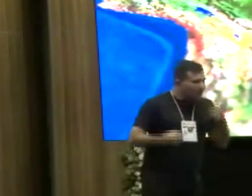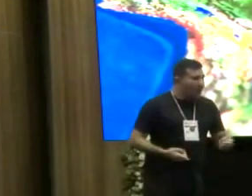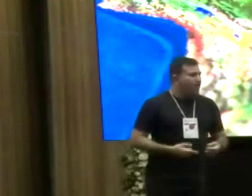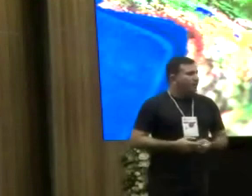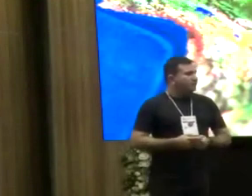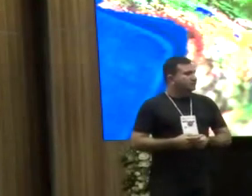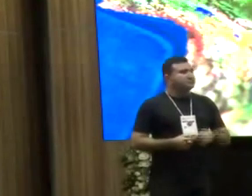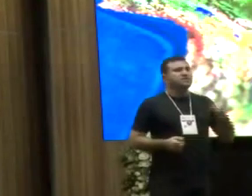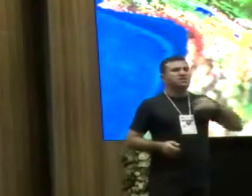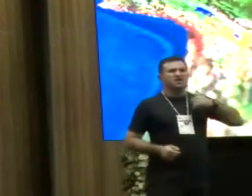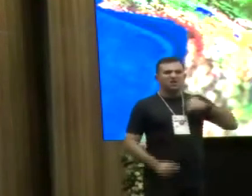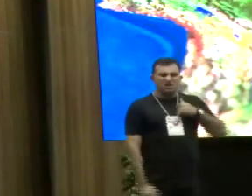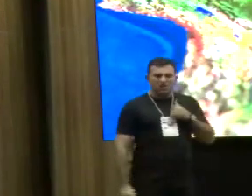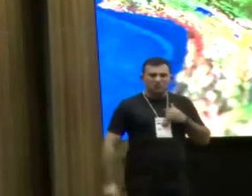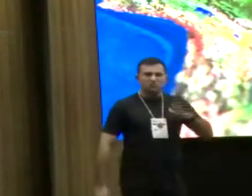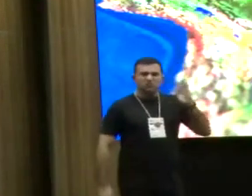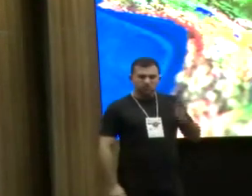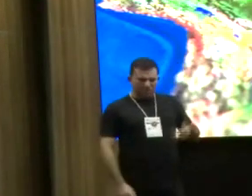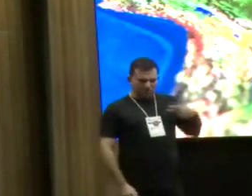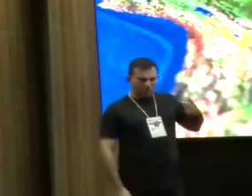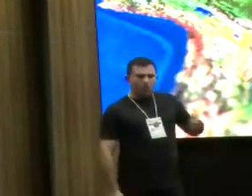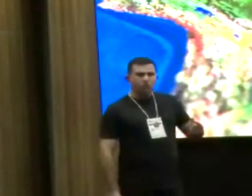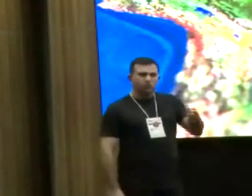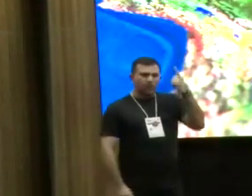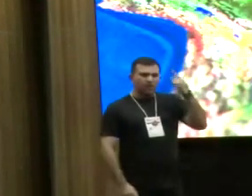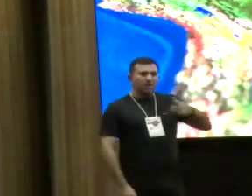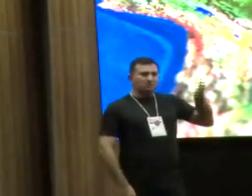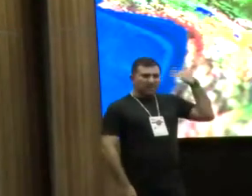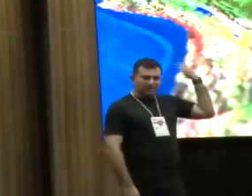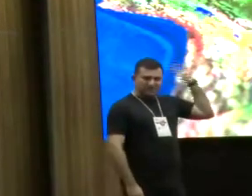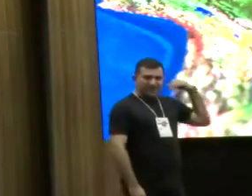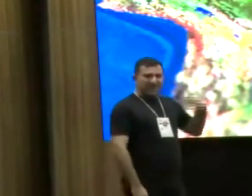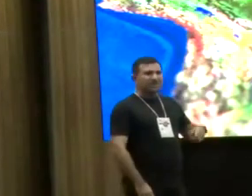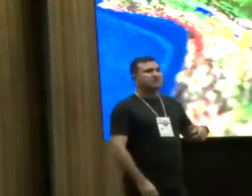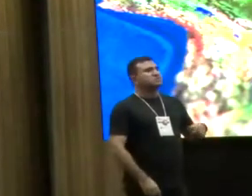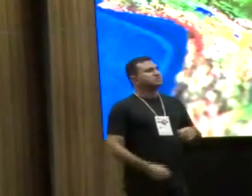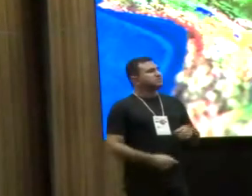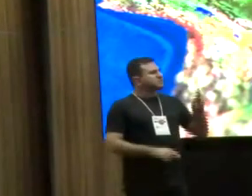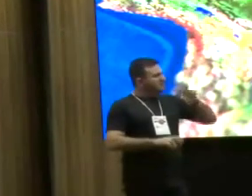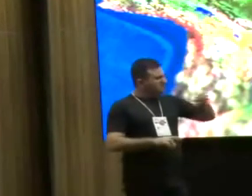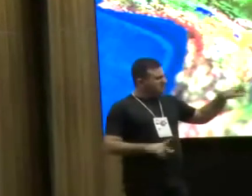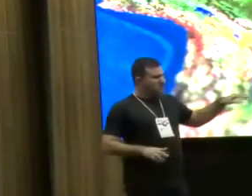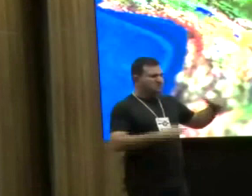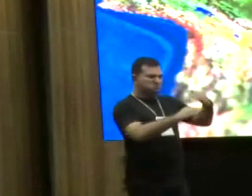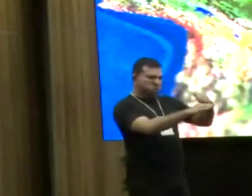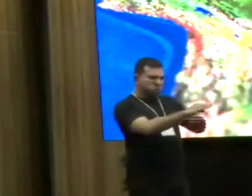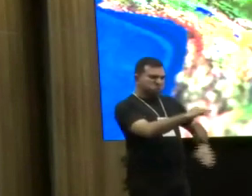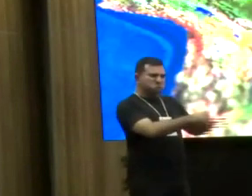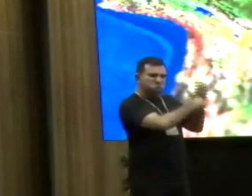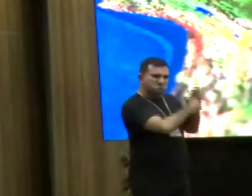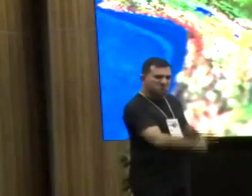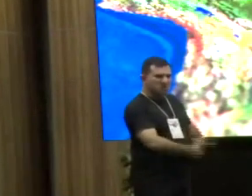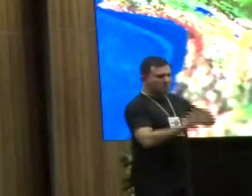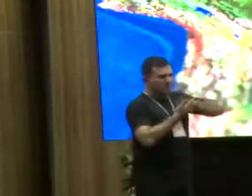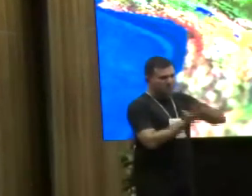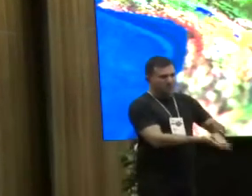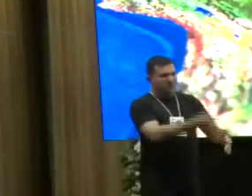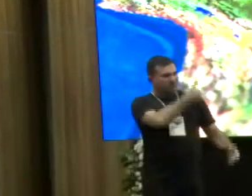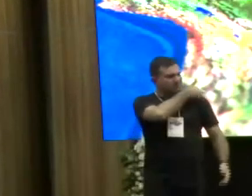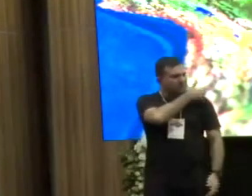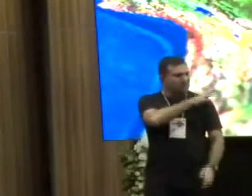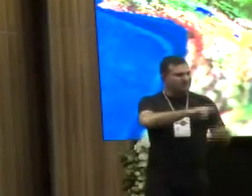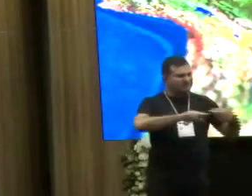eu fosse perpetuar a manutenção do status quo social, de imobilidade